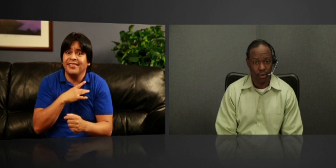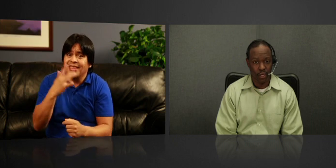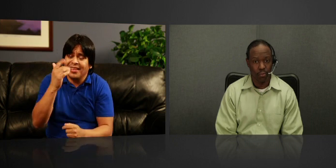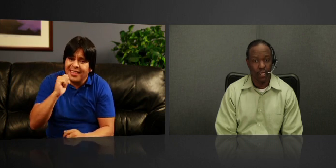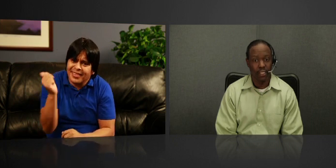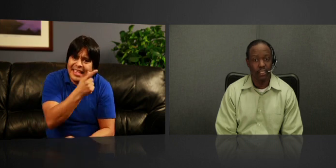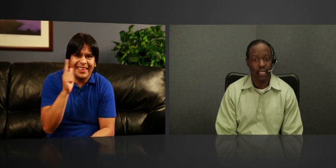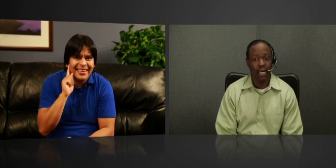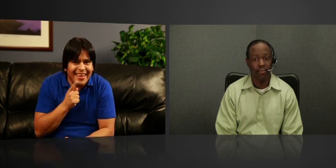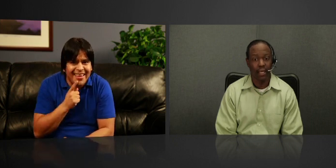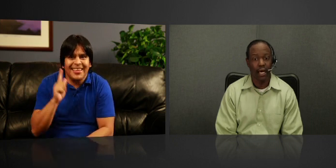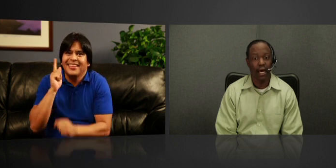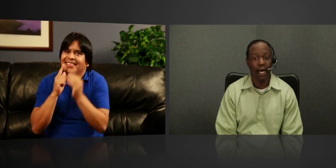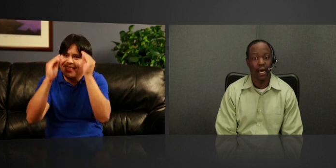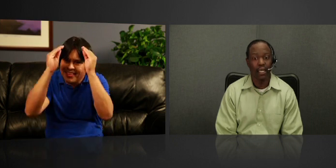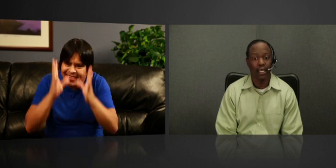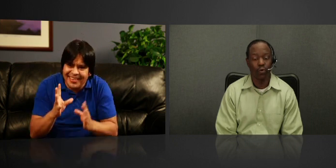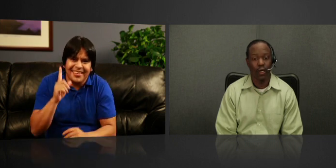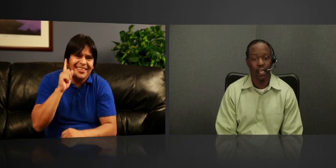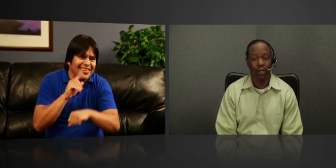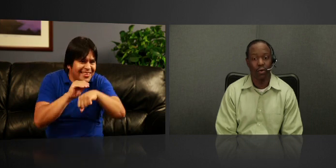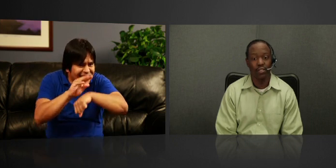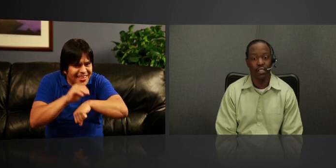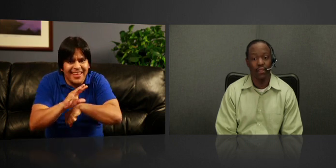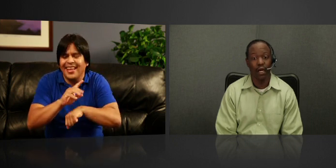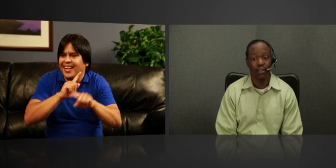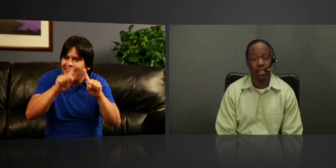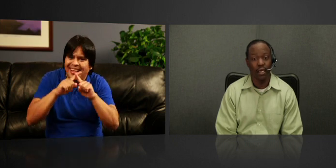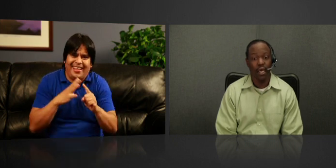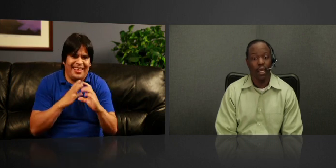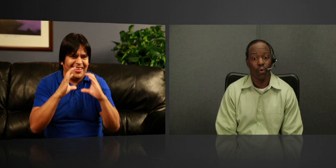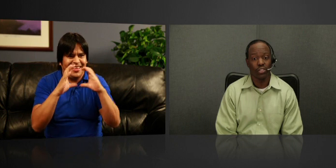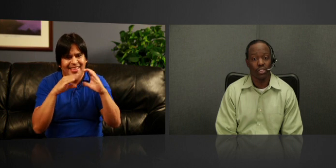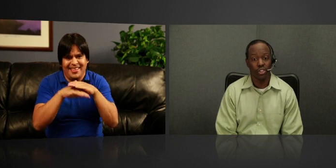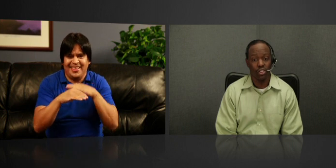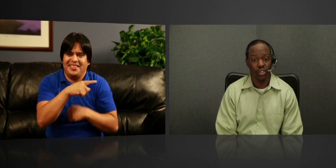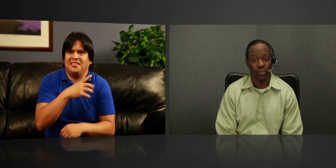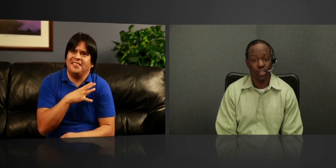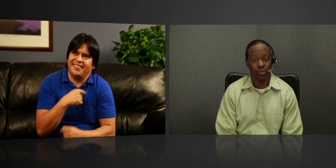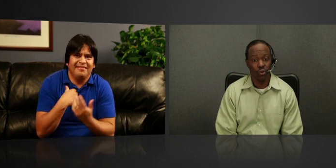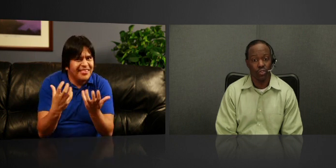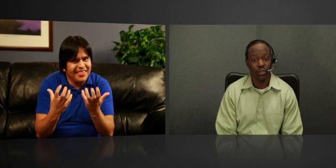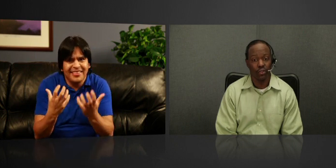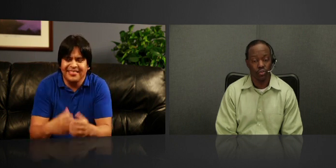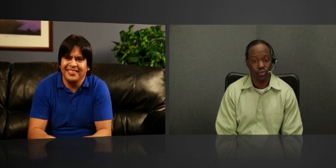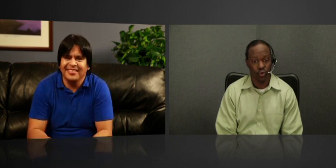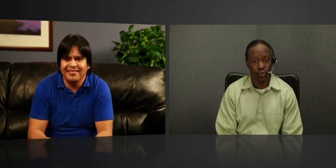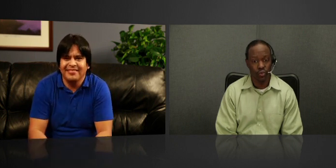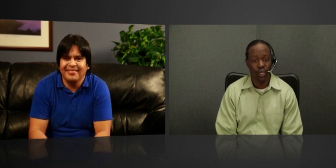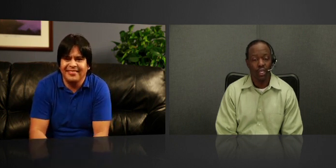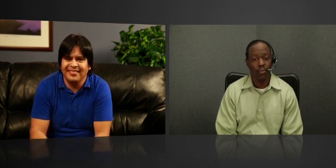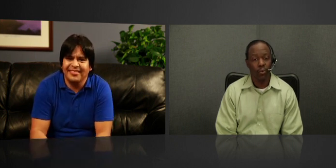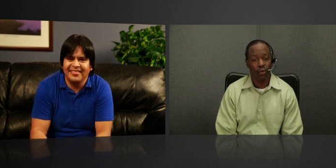se mejore voy a trasladarme a la escuela o la universidad de gala de en Washington DC donde todos los estudiantes